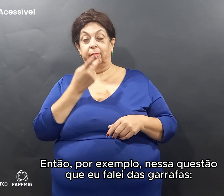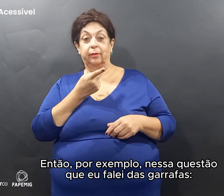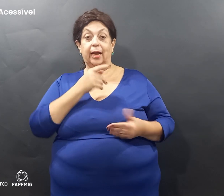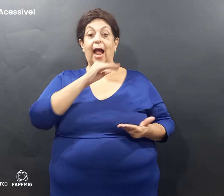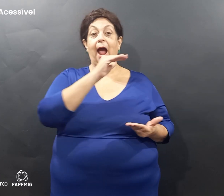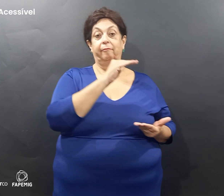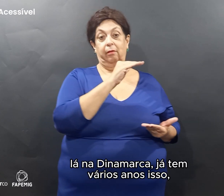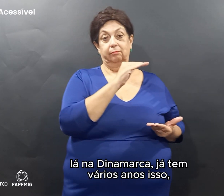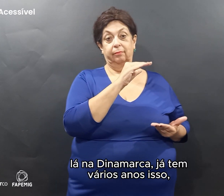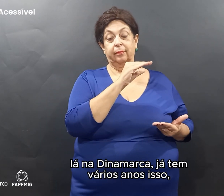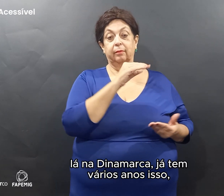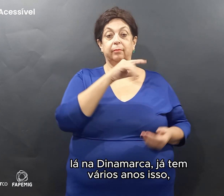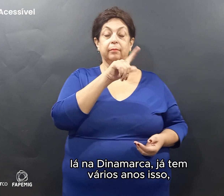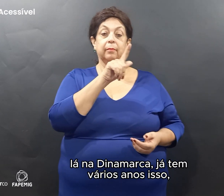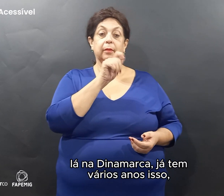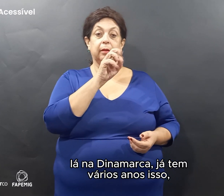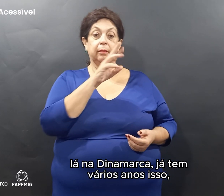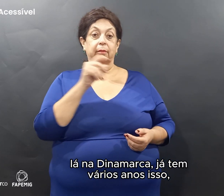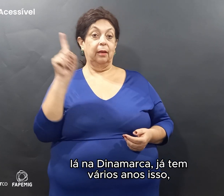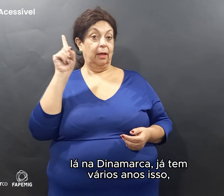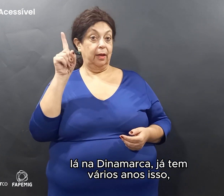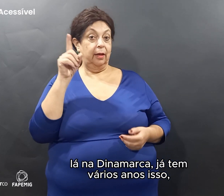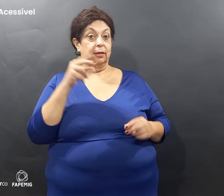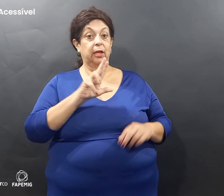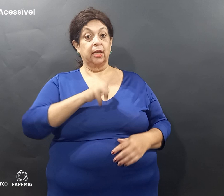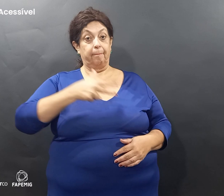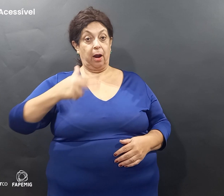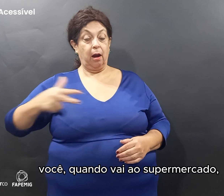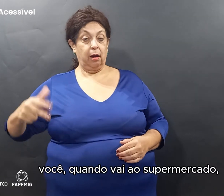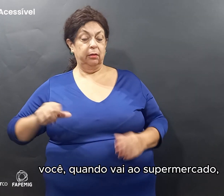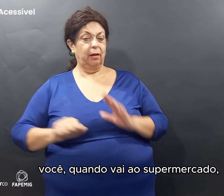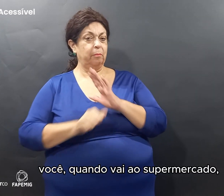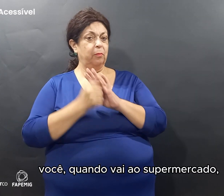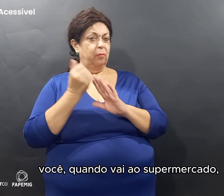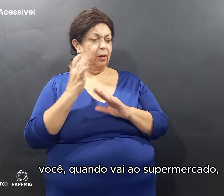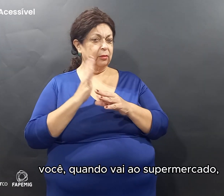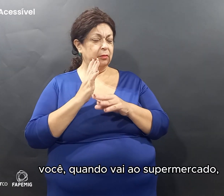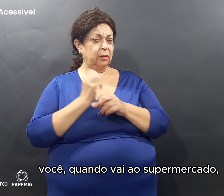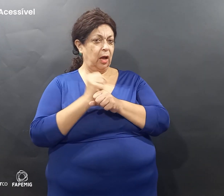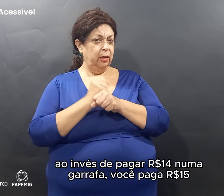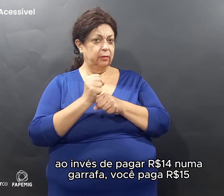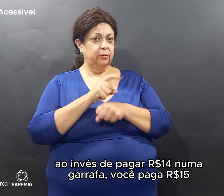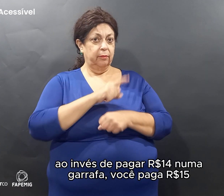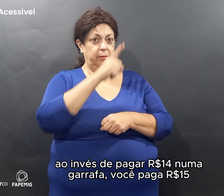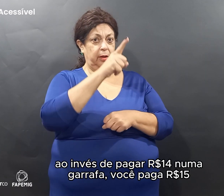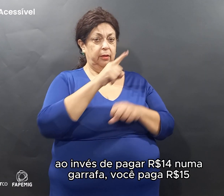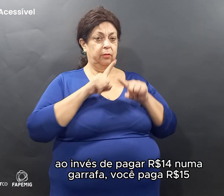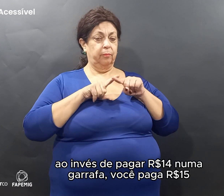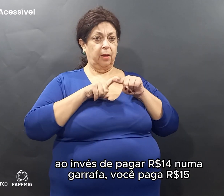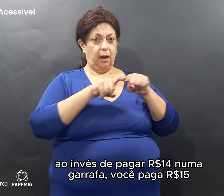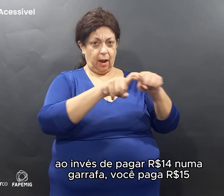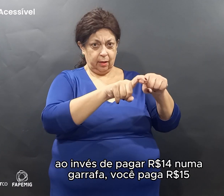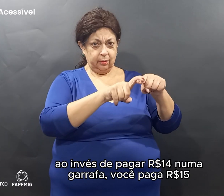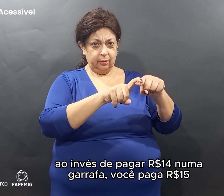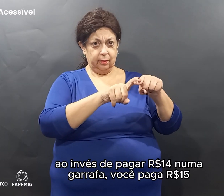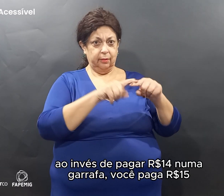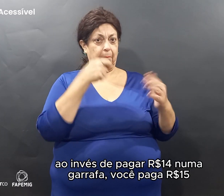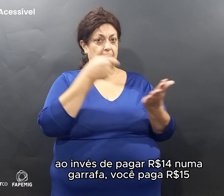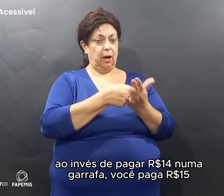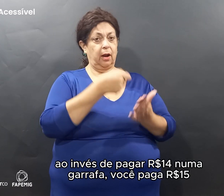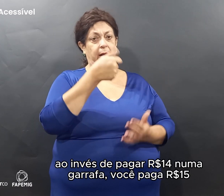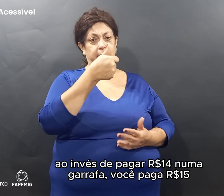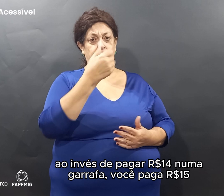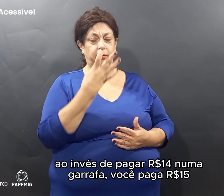das garrafas, lá na Dinamarca já tem vários anos isso. Você, quando vai no supermercado, você, em vez de pagar R$14 numa